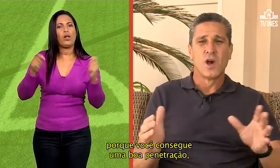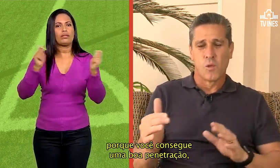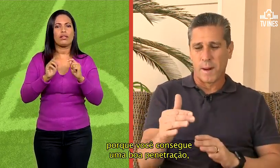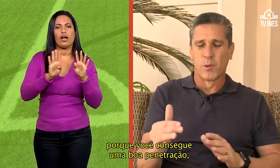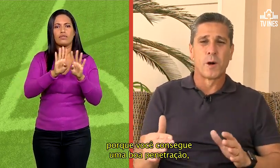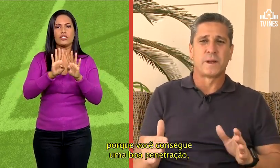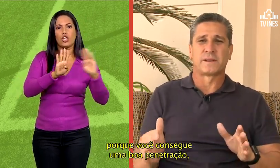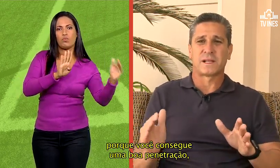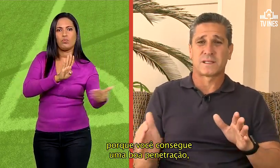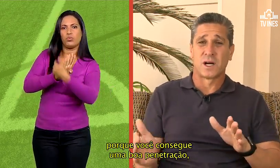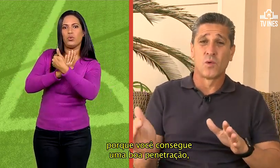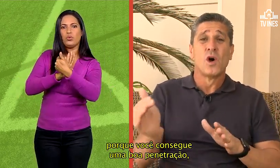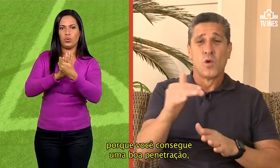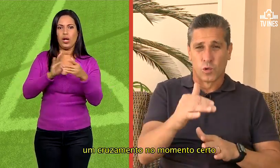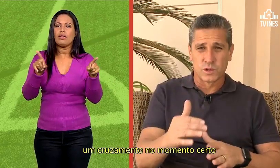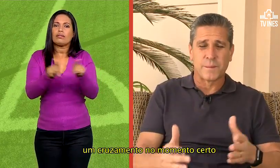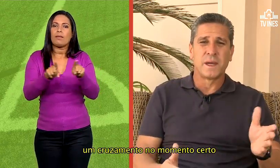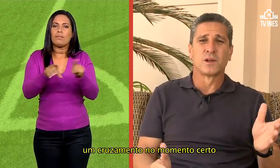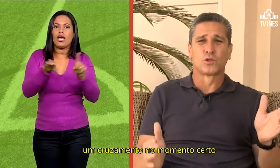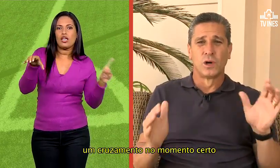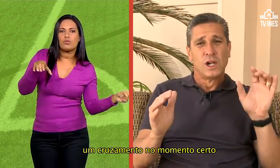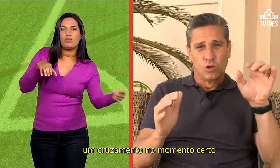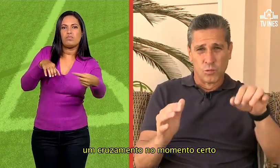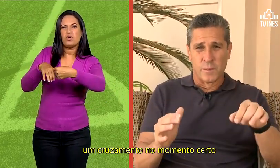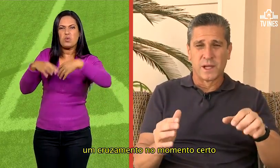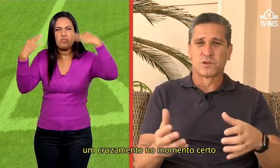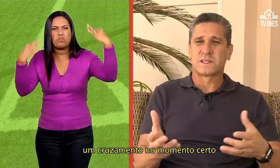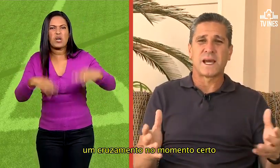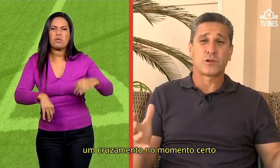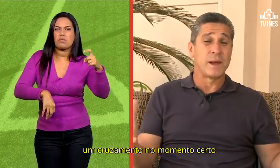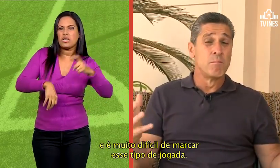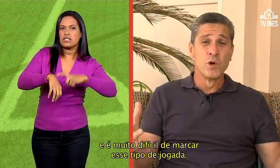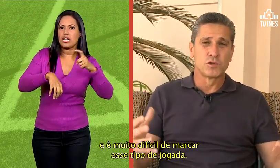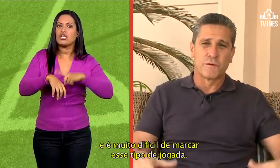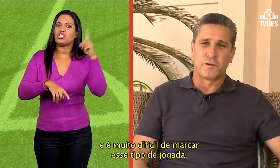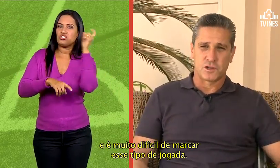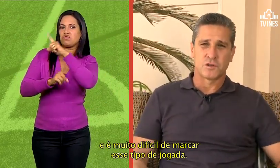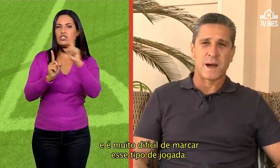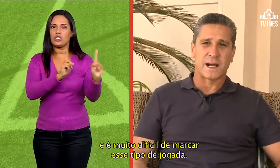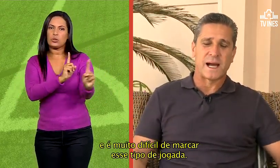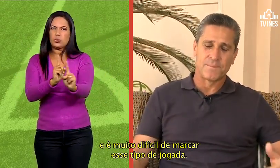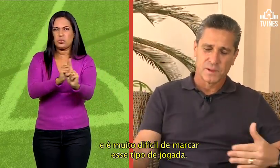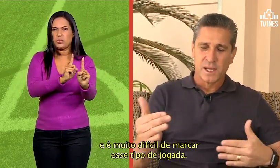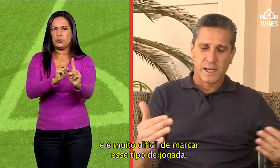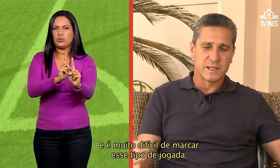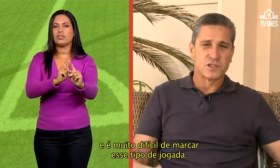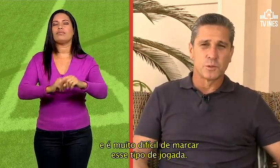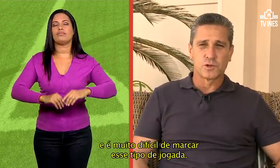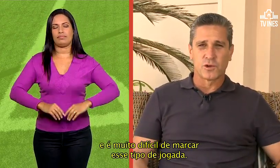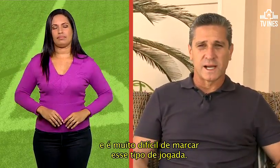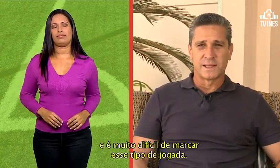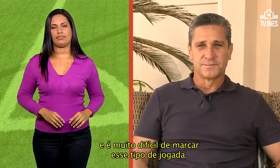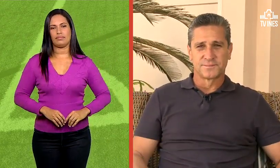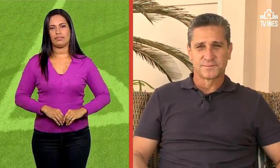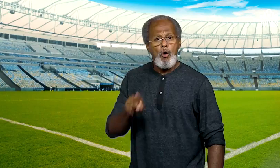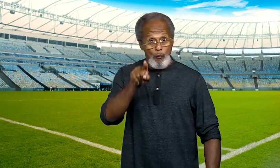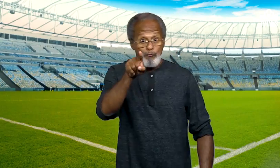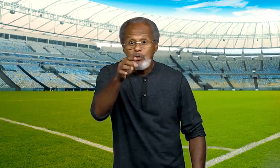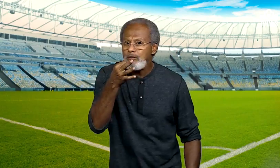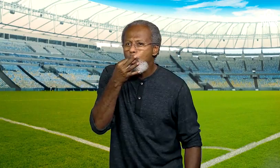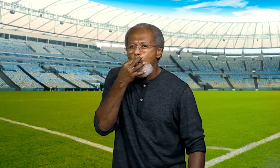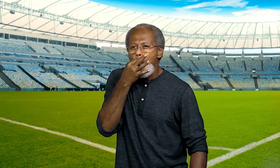consegue uma boa penetração, um cruzamento no momento certo e é muito difícil de marcar esse tipo de jogado.